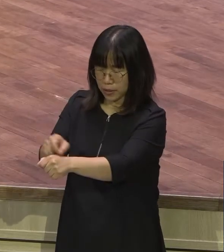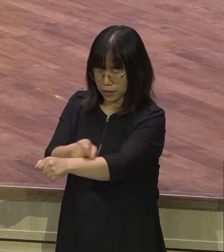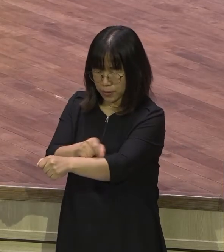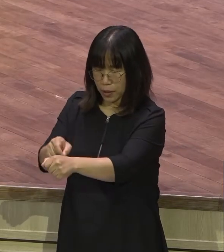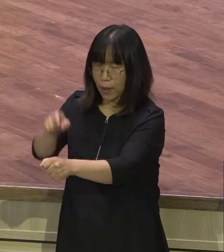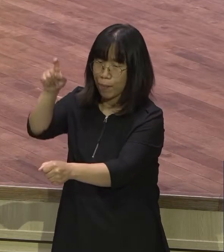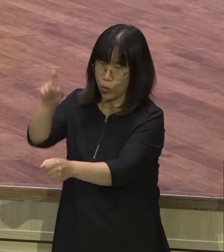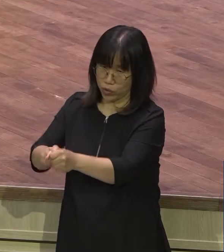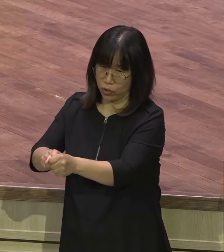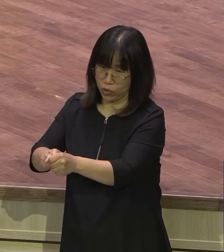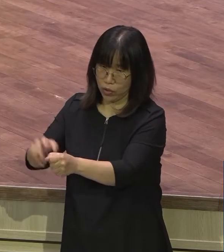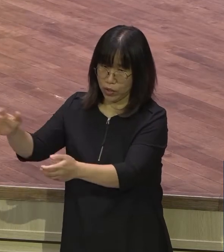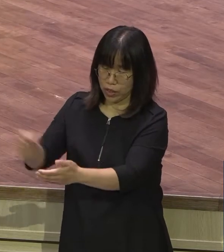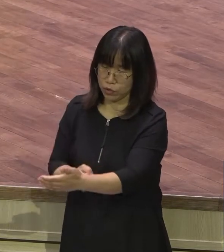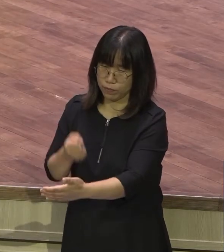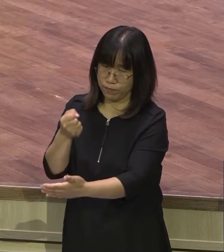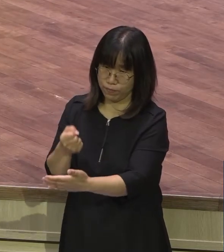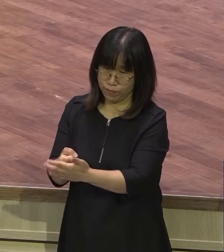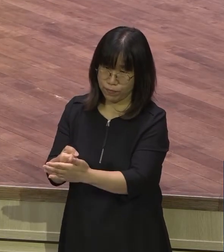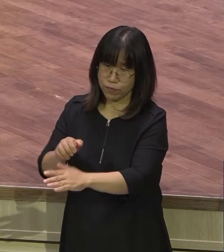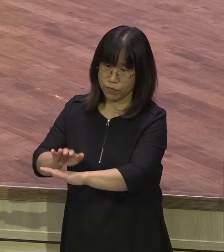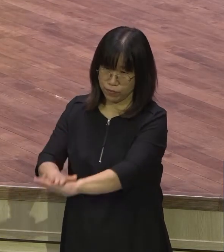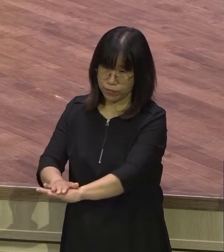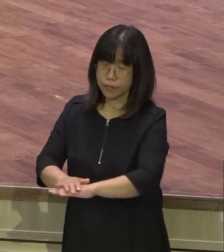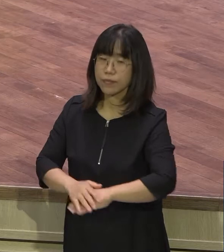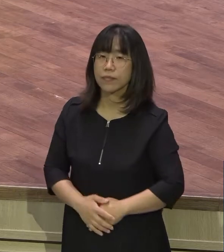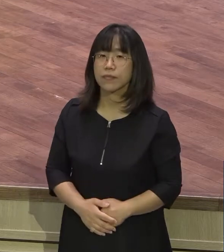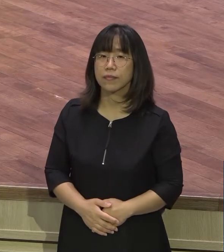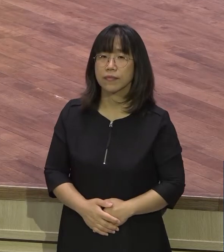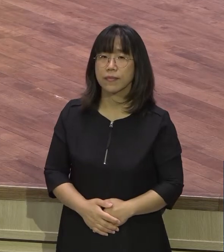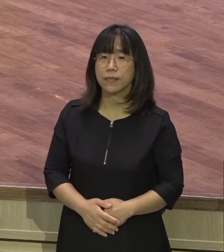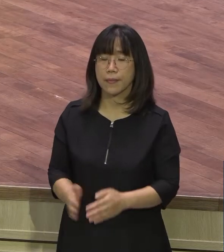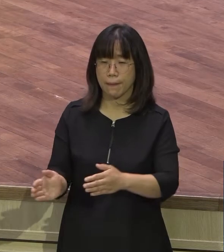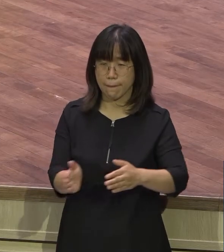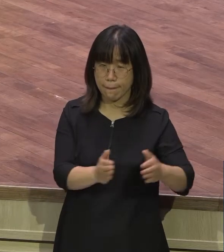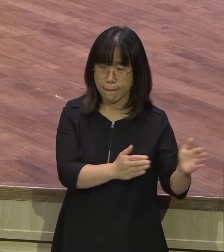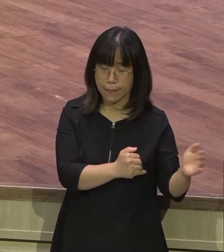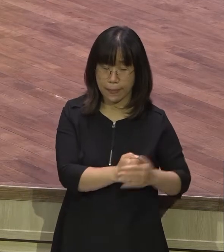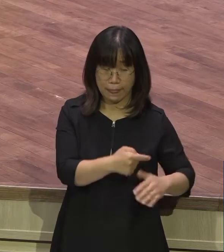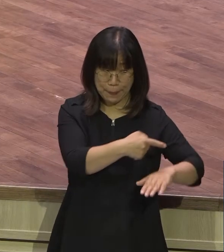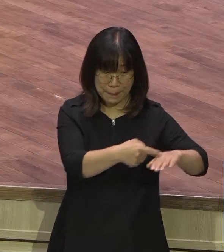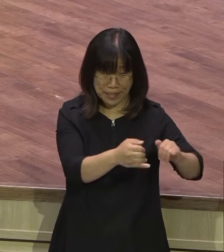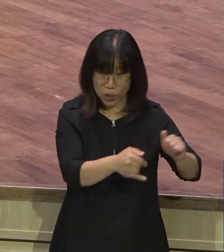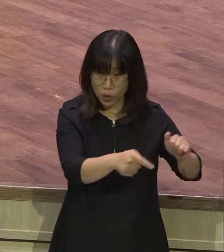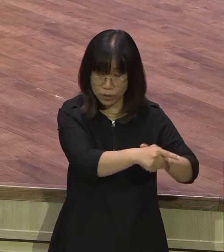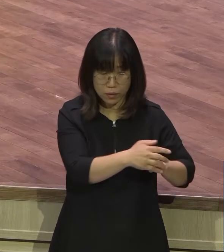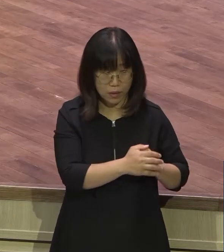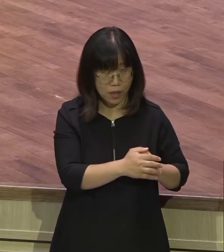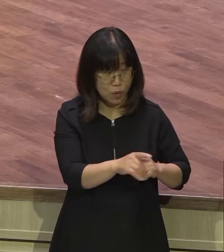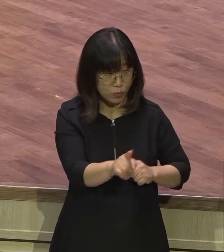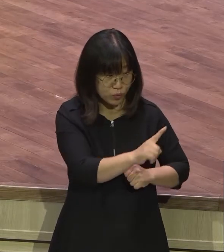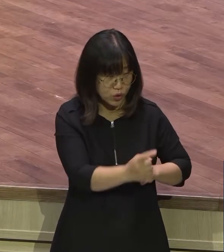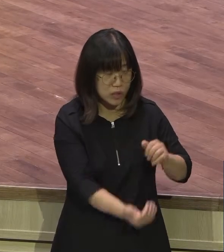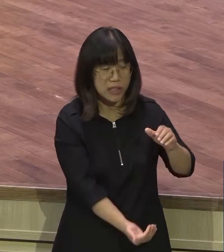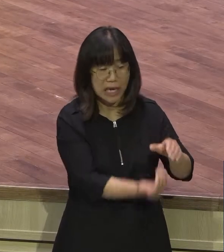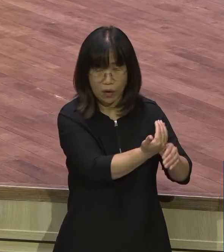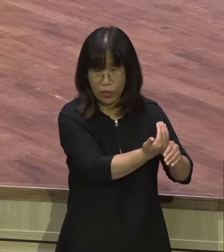목적을 두고 제정하신 날이에요. 또 한 가지는 다른 민족 절기는 사건이 먼저